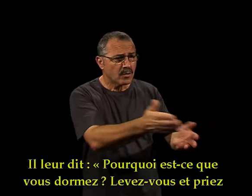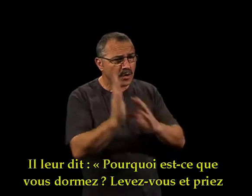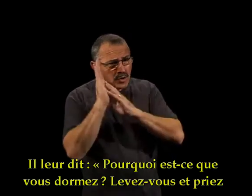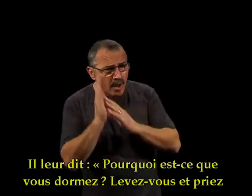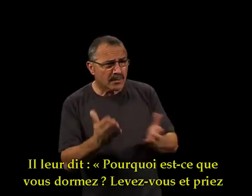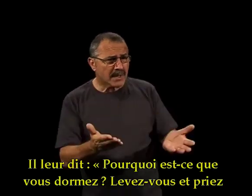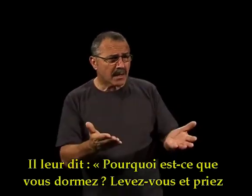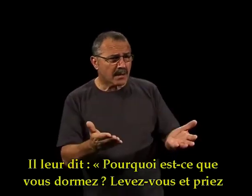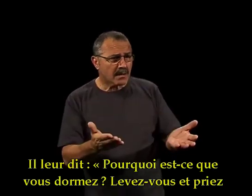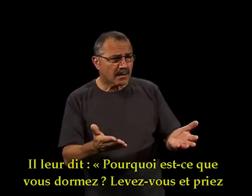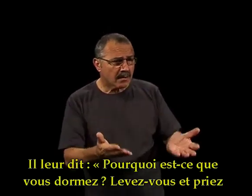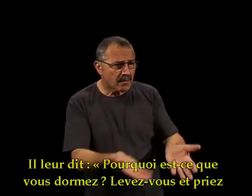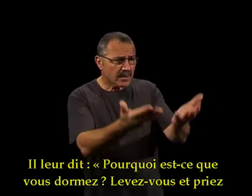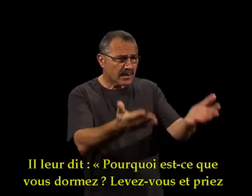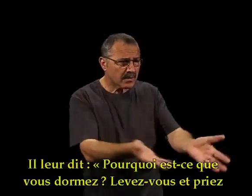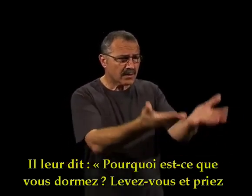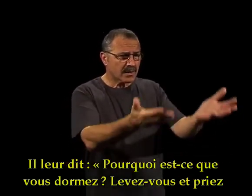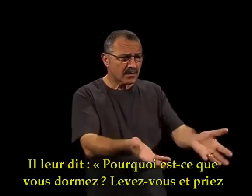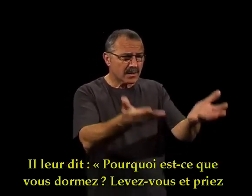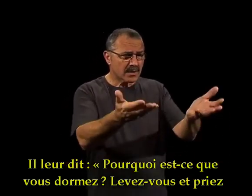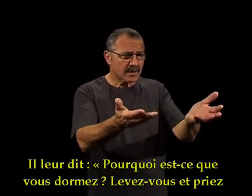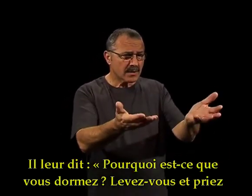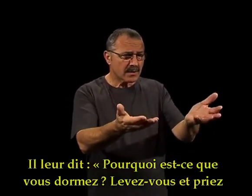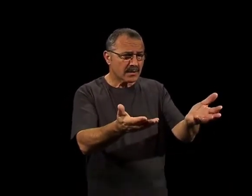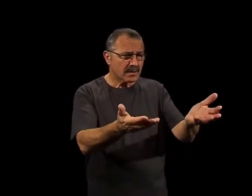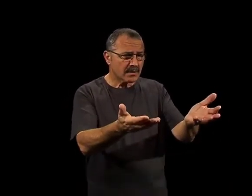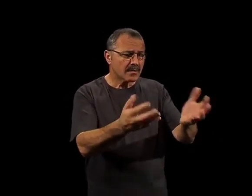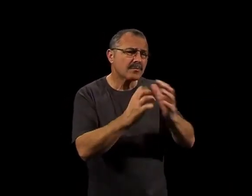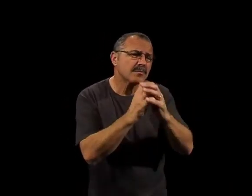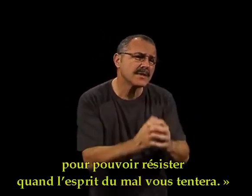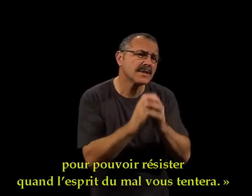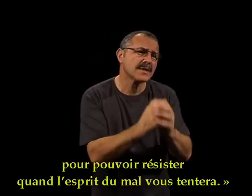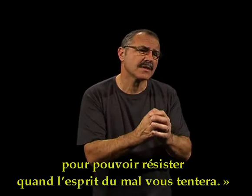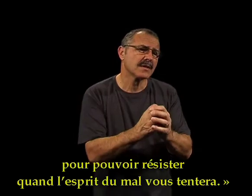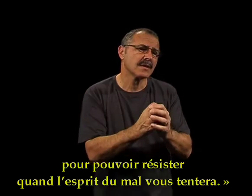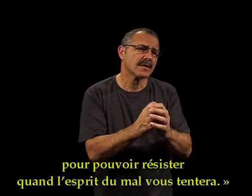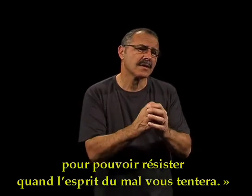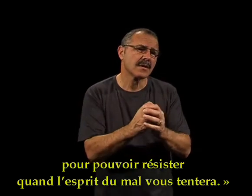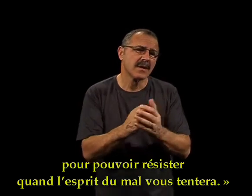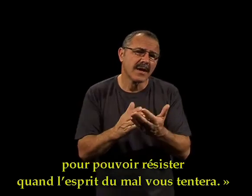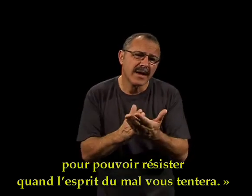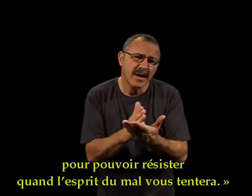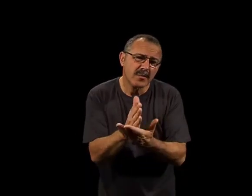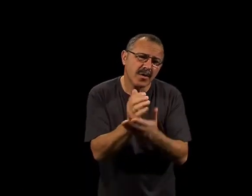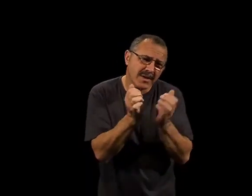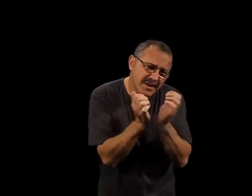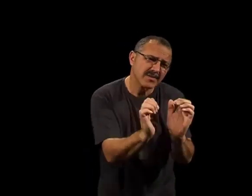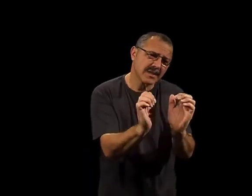dit, « Pourquoi est-ce que vous dormez ? Levez-vous et priez pour pouvoir résister quand l'esprit du mal vous